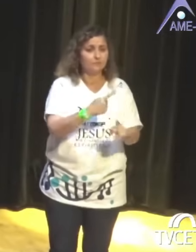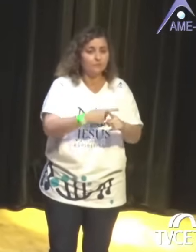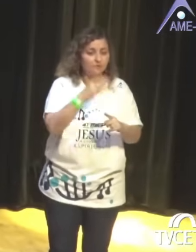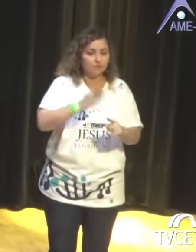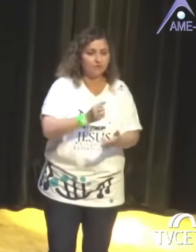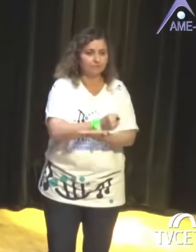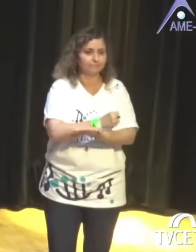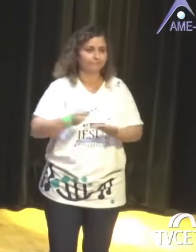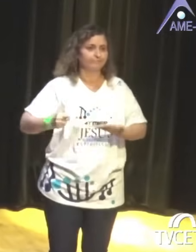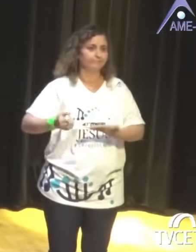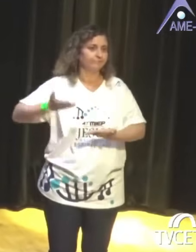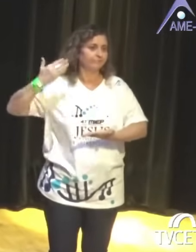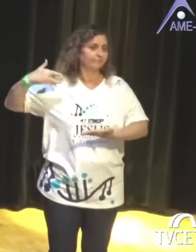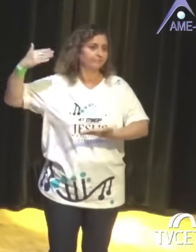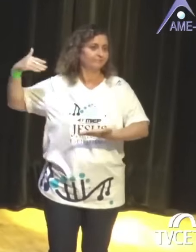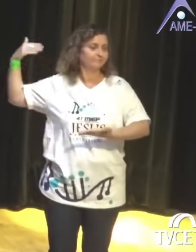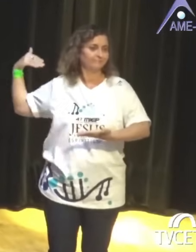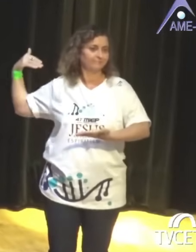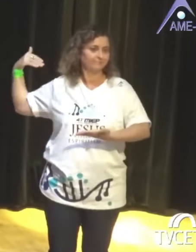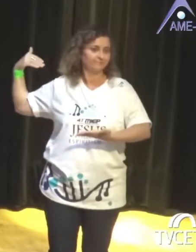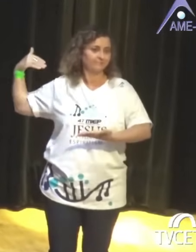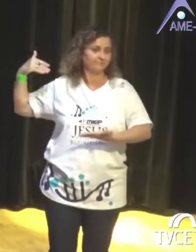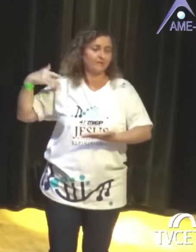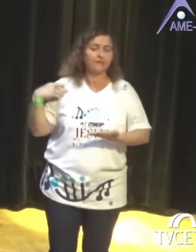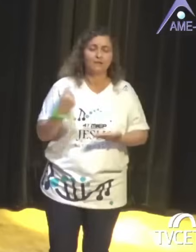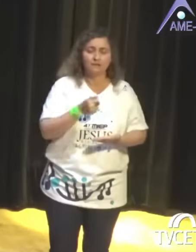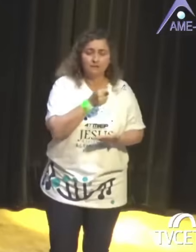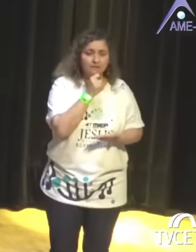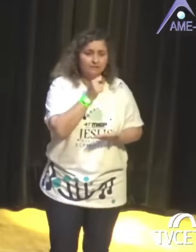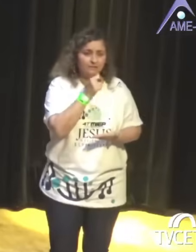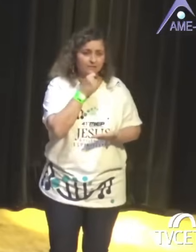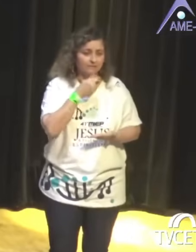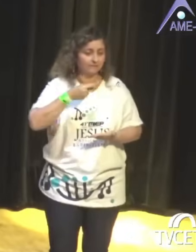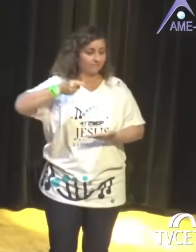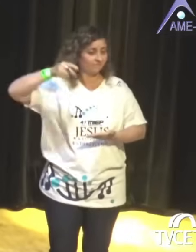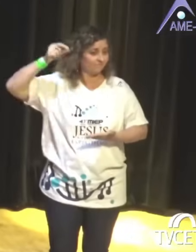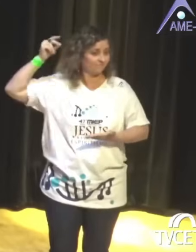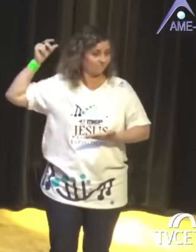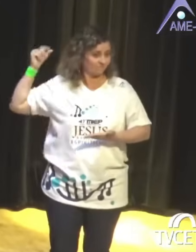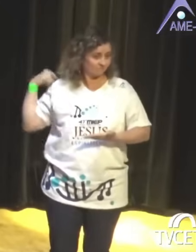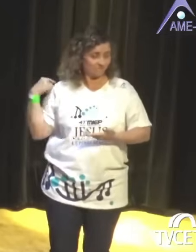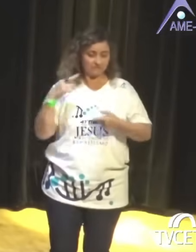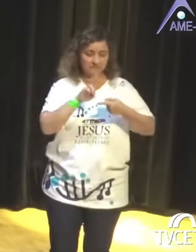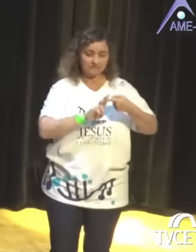porque ainda que as nossas expressões religiosas tenham sido um pouco